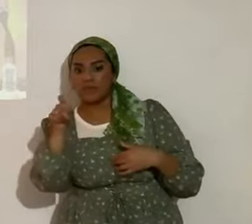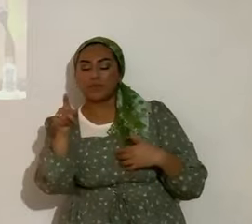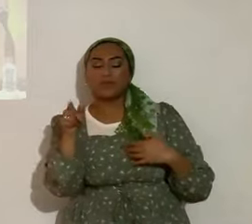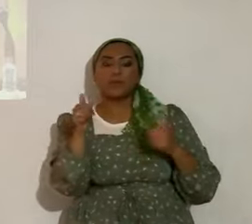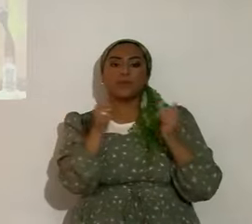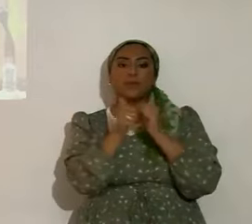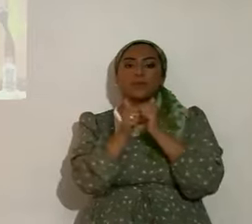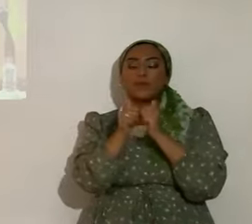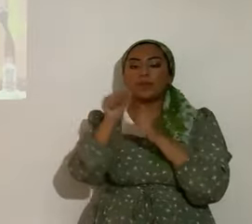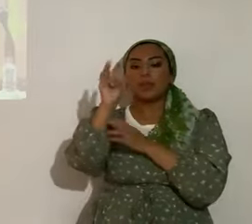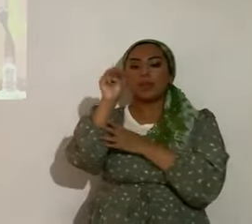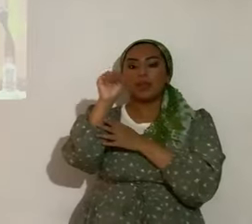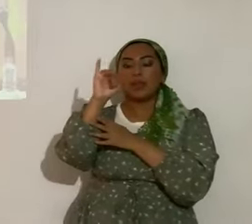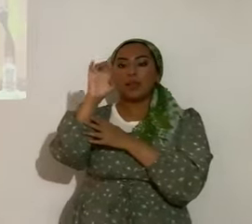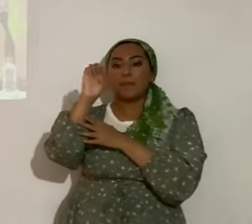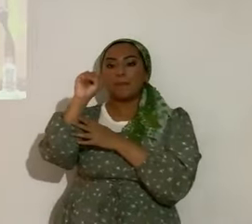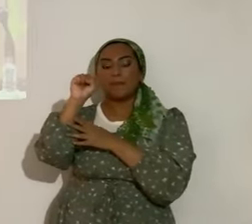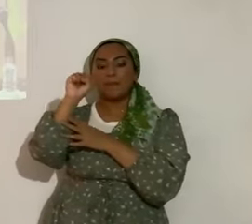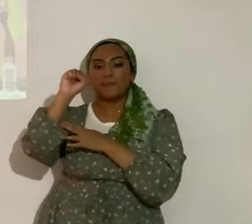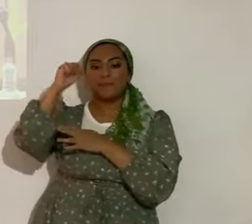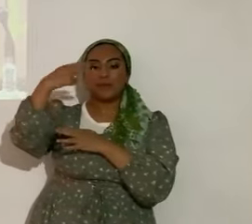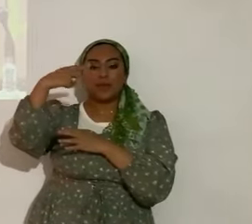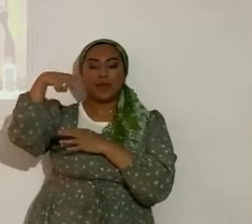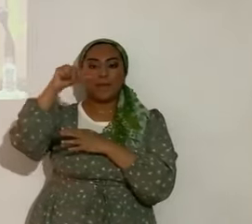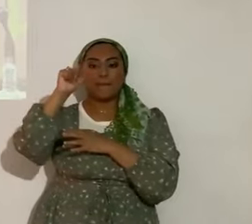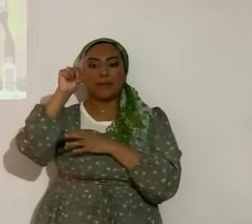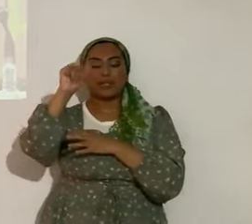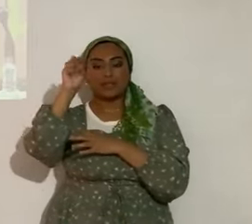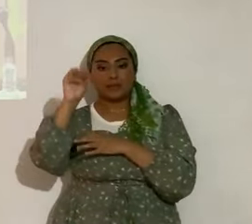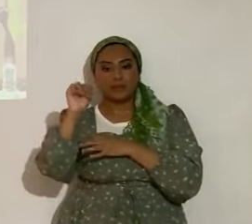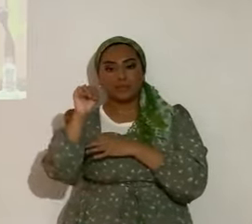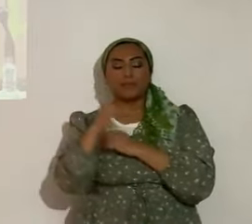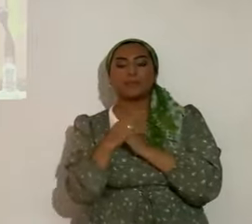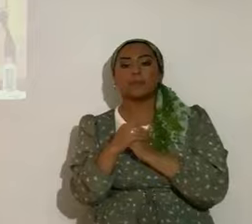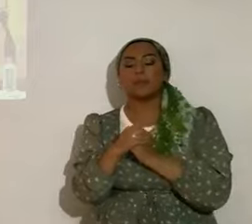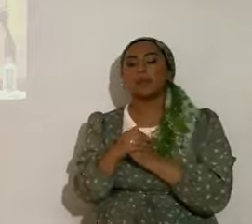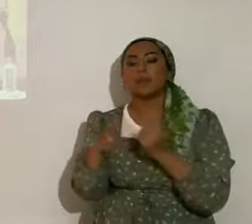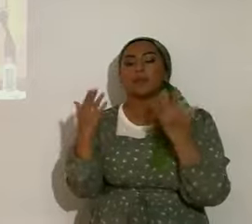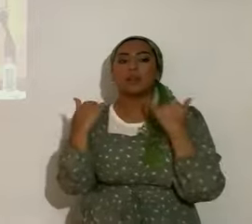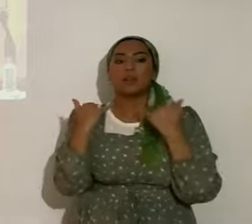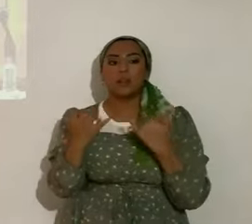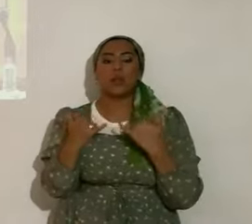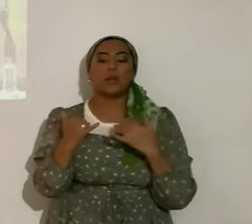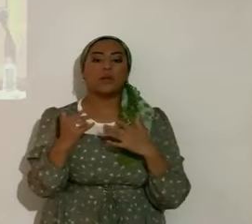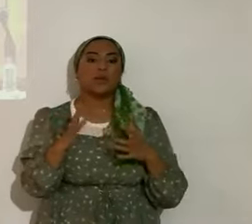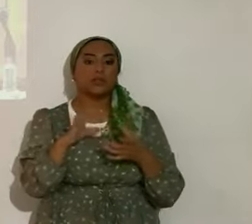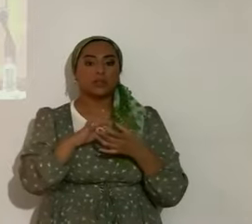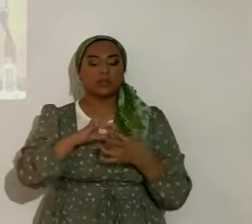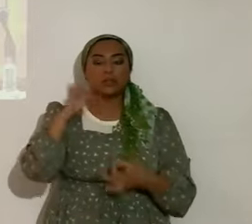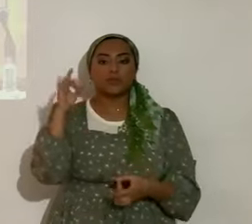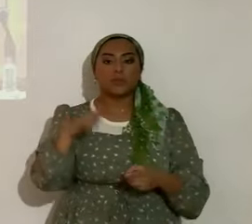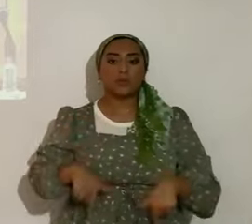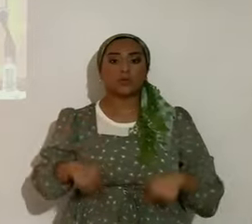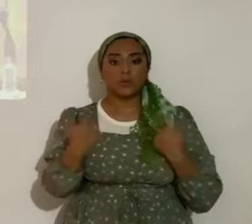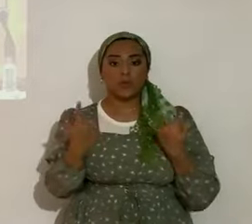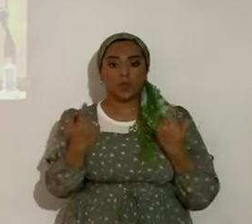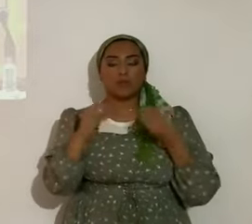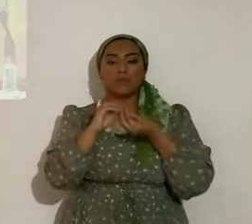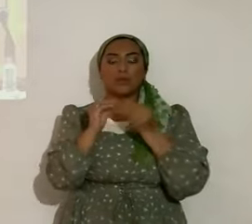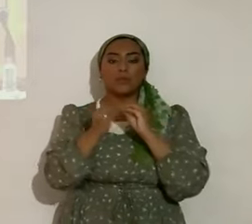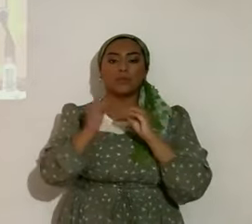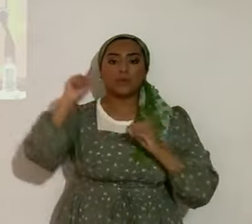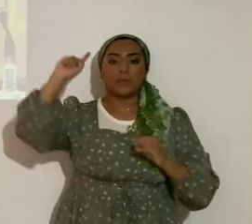los estatutos de la ley de la compensación y demás. Entonces, a ver, en la vida espiritual, como punto número